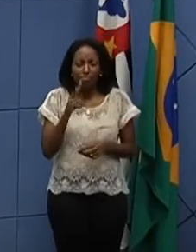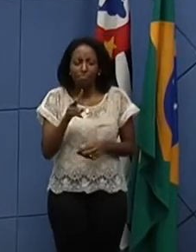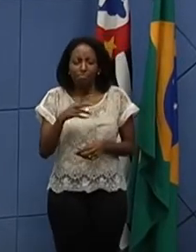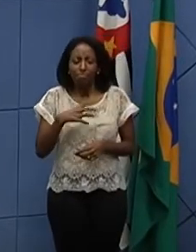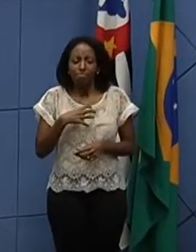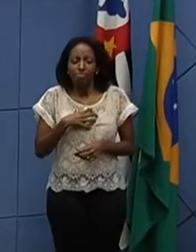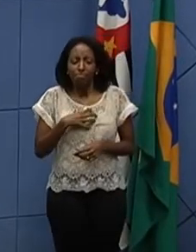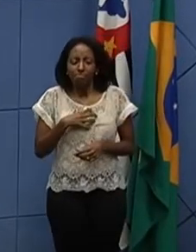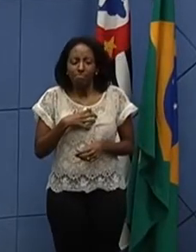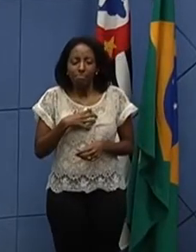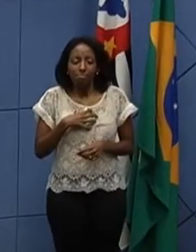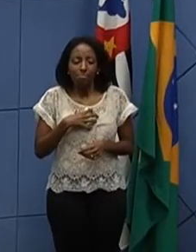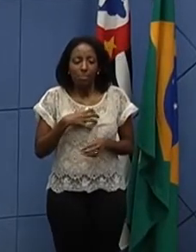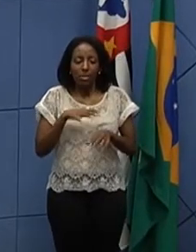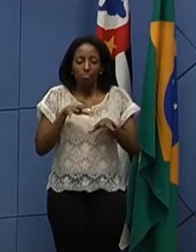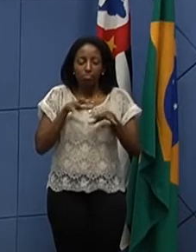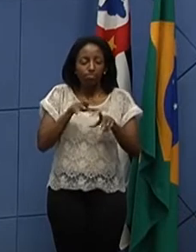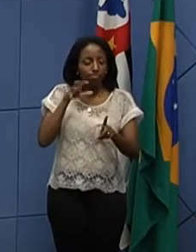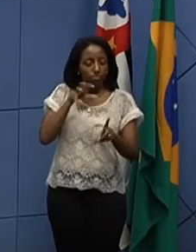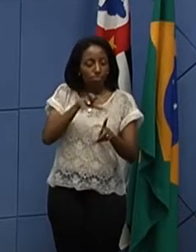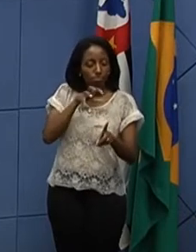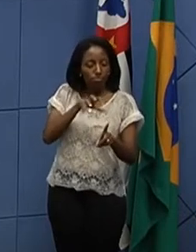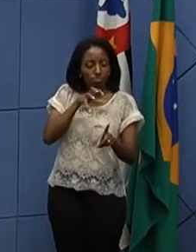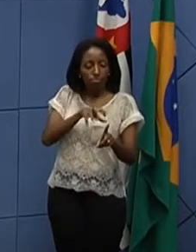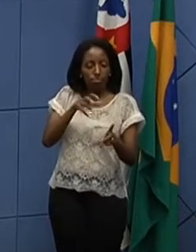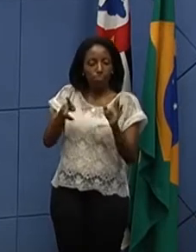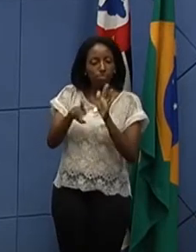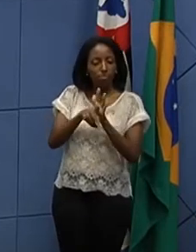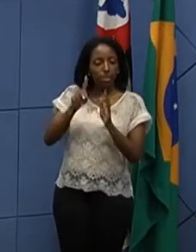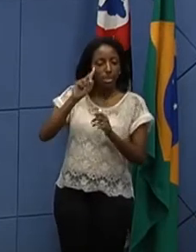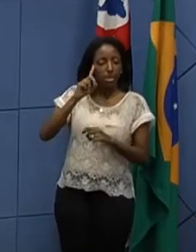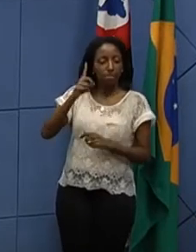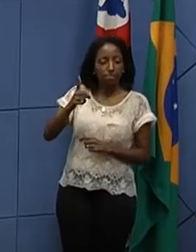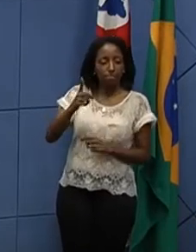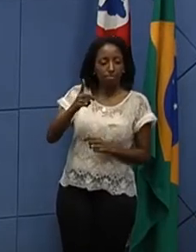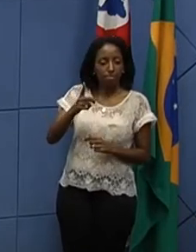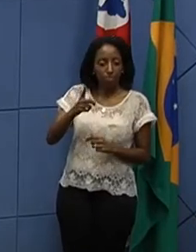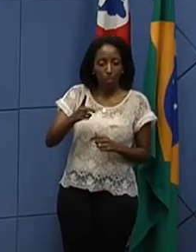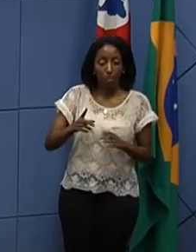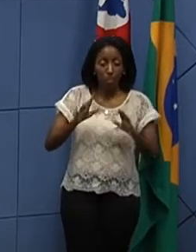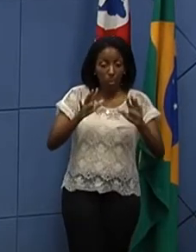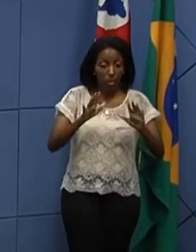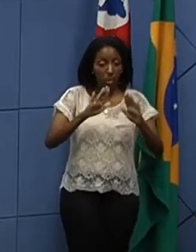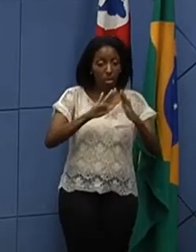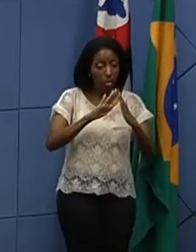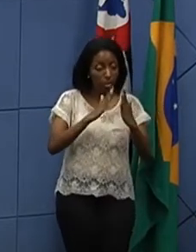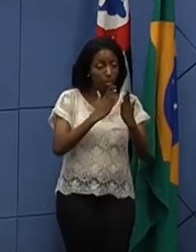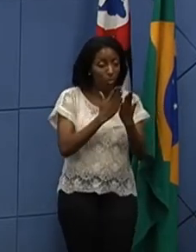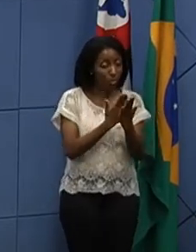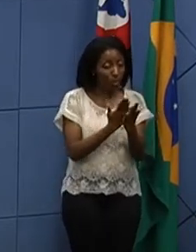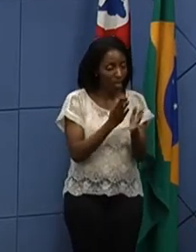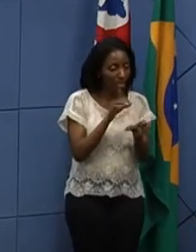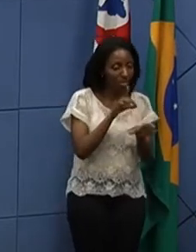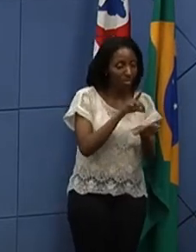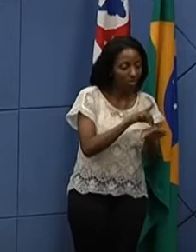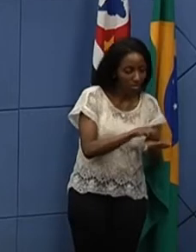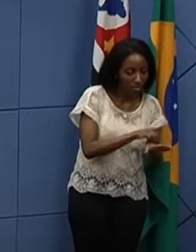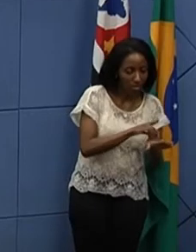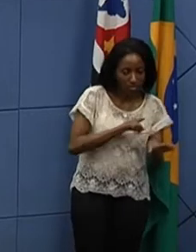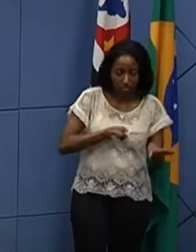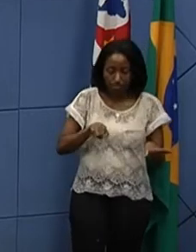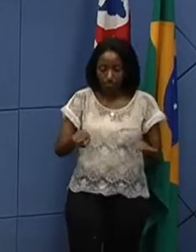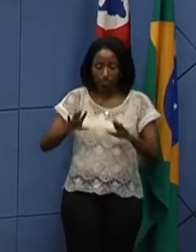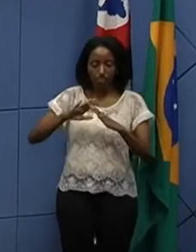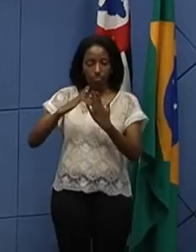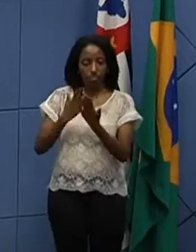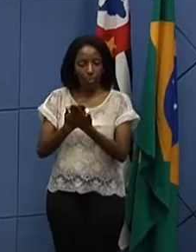uma manobra ideológica muito marcada contrapor escola inclusiva com escolas